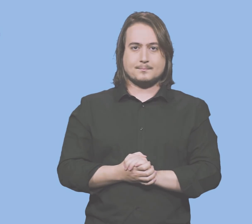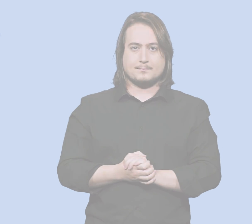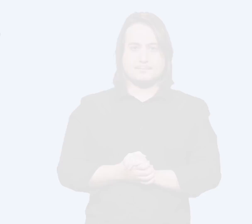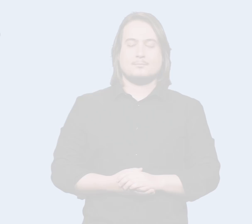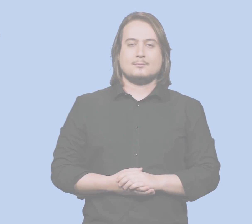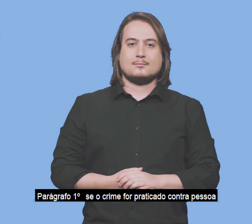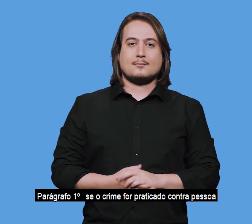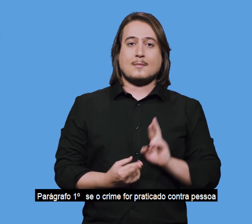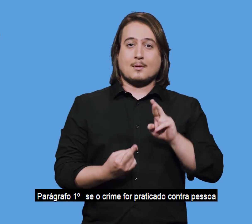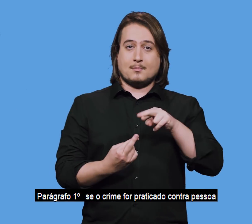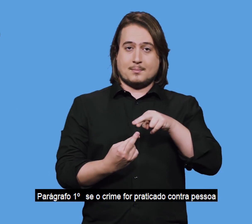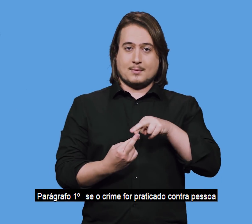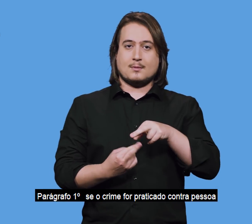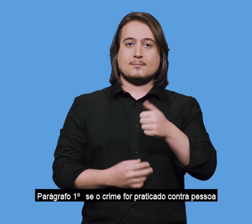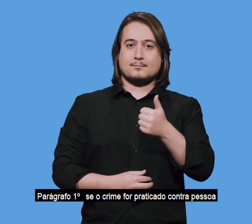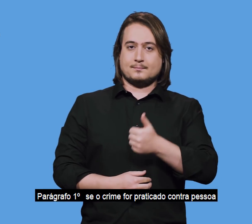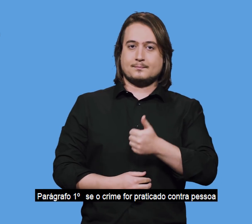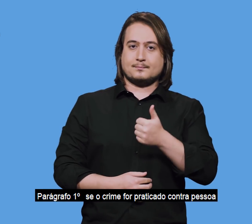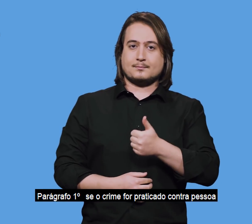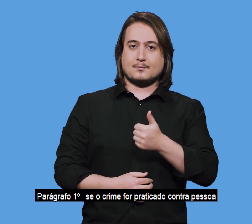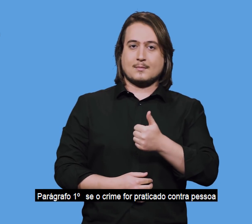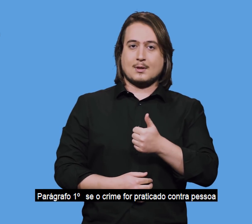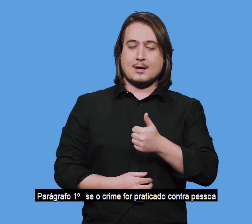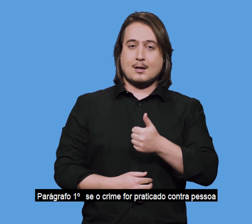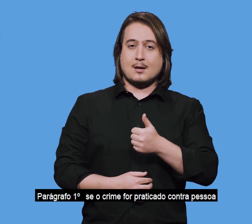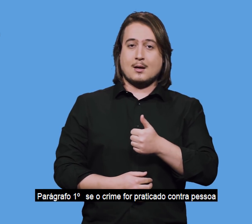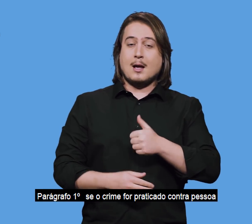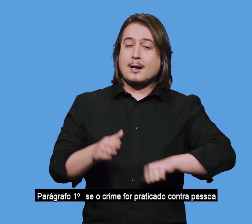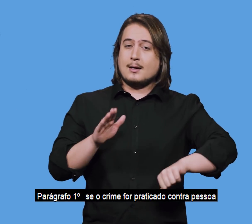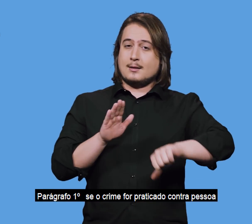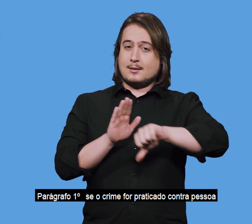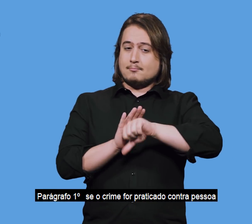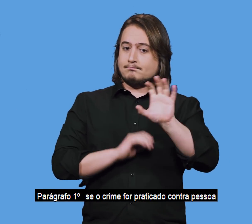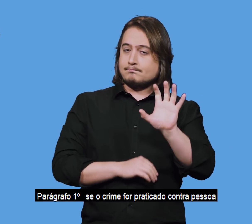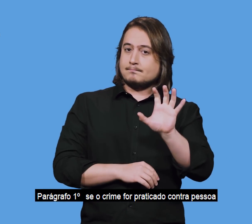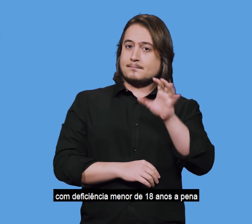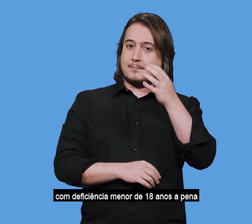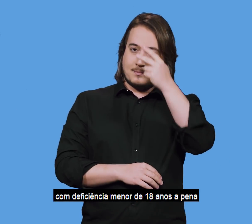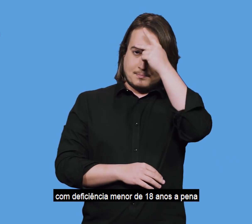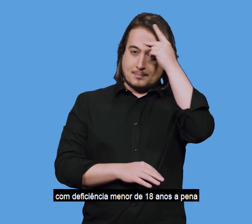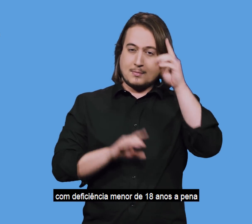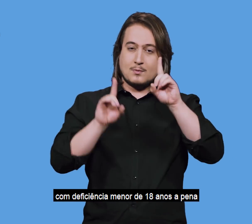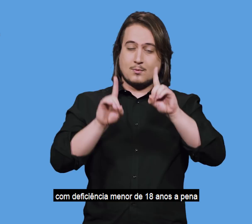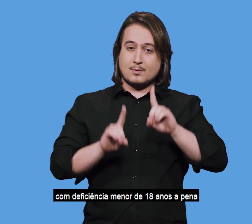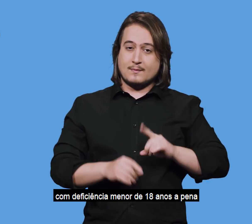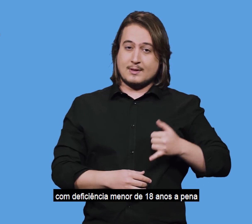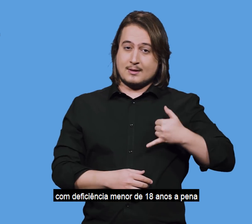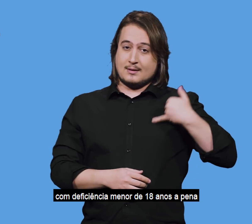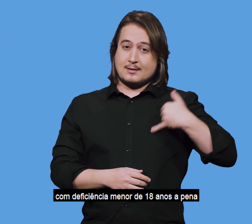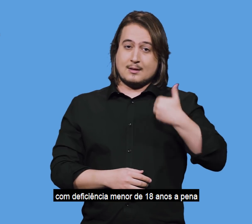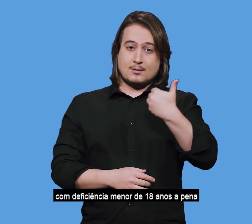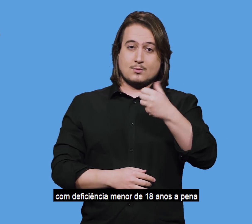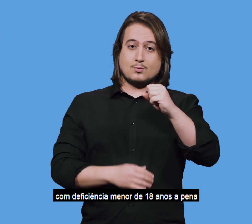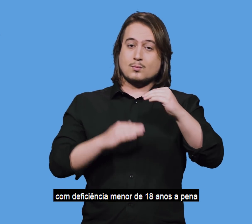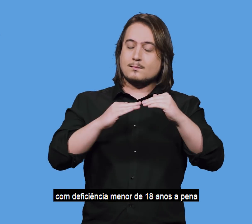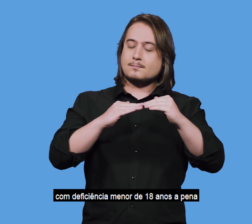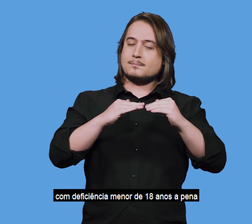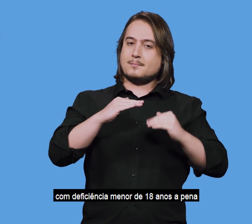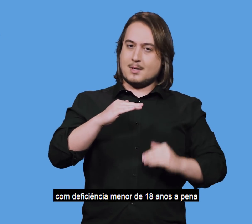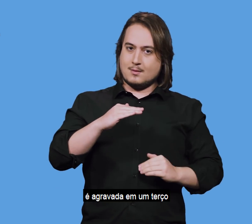parágrafo 1º se o crime for praticado contra pessoa com deficiência menor de 18 anos a pena é agravada